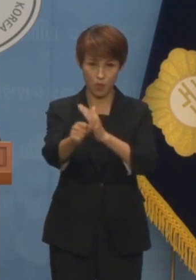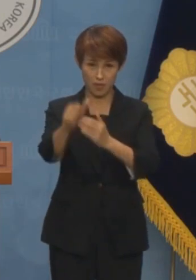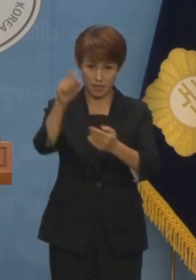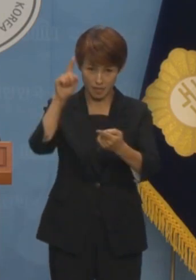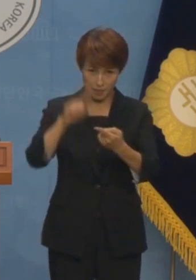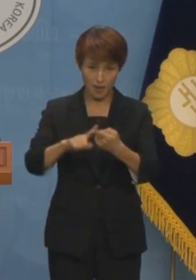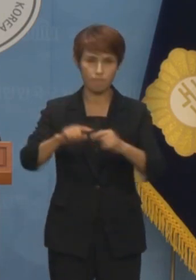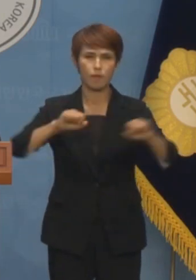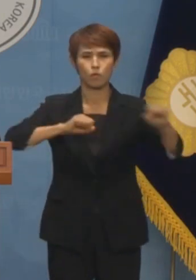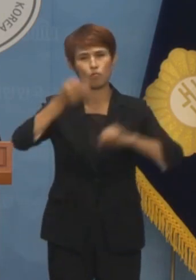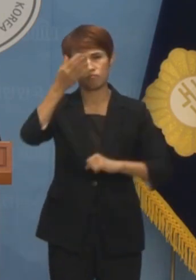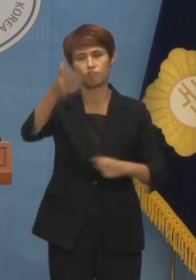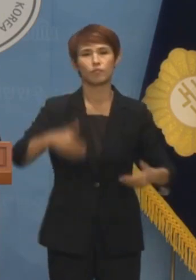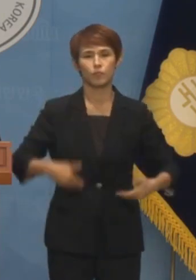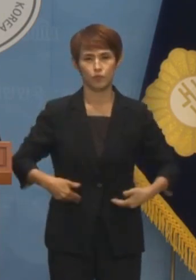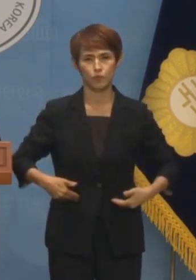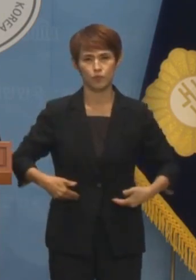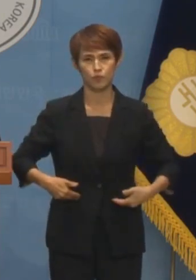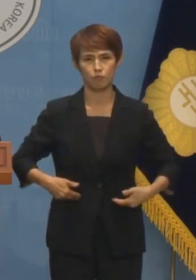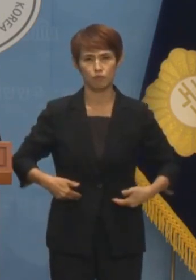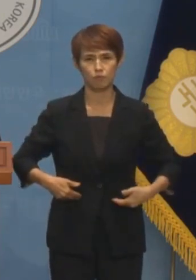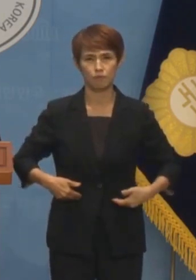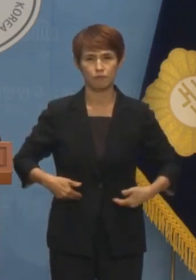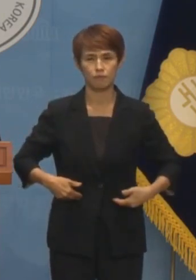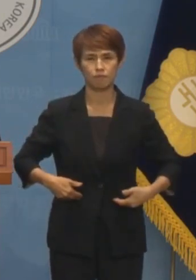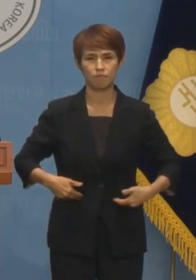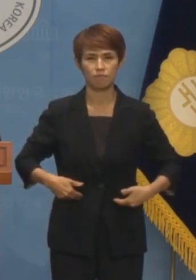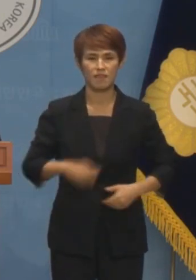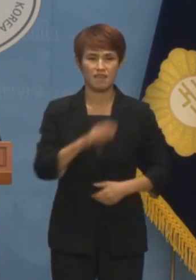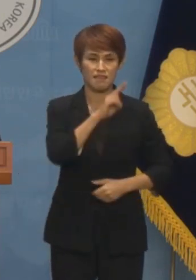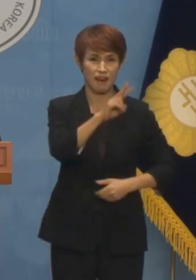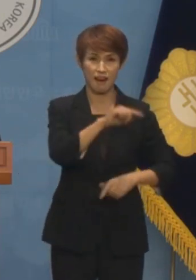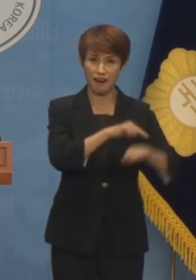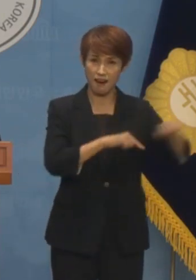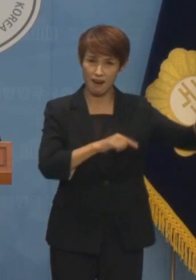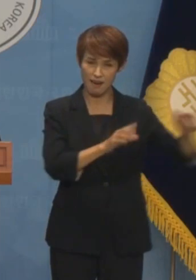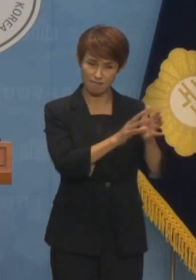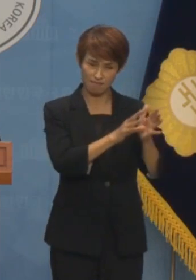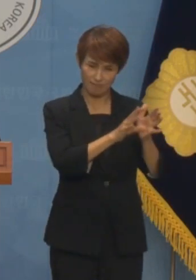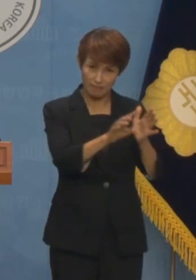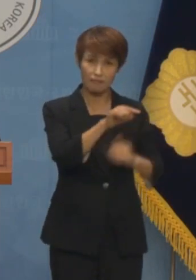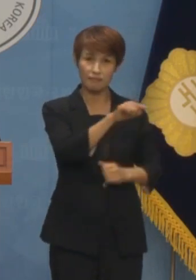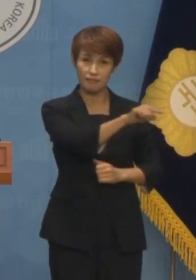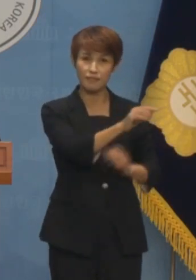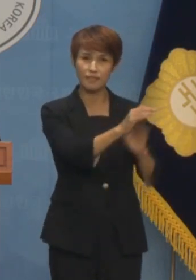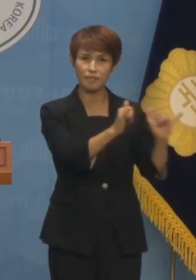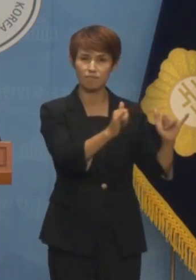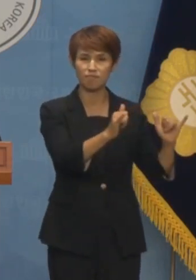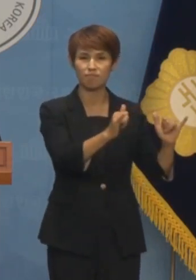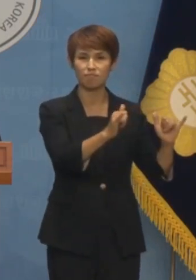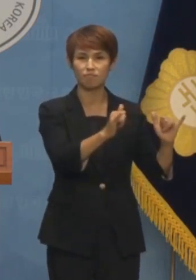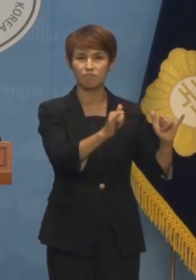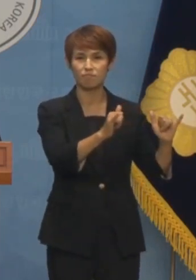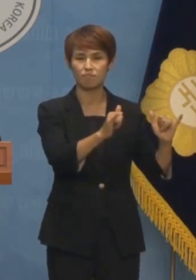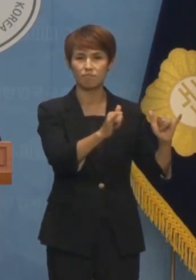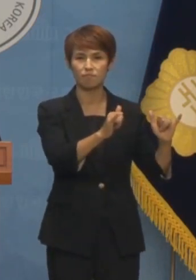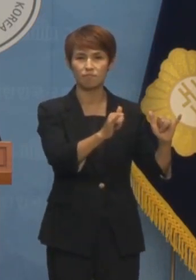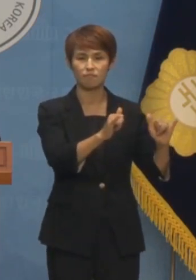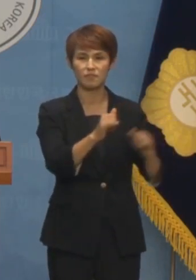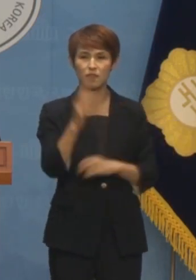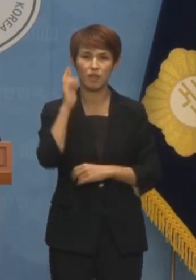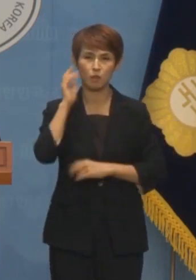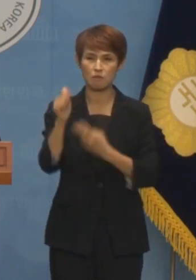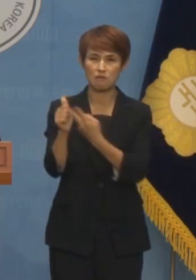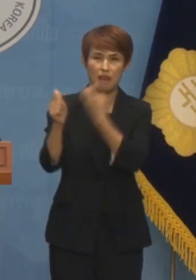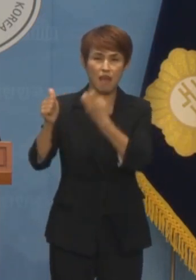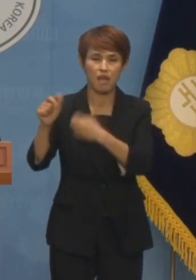보여줘야 하고 극악무도한 야권의 국가 전복 세력들이 자행하는 탄핵과